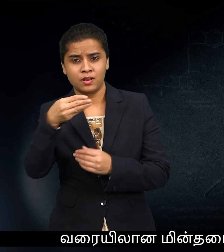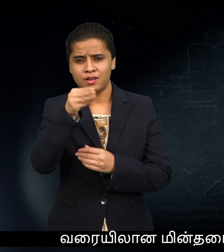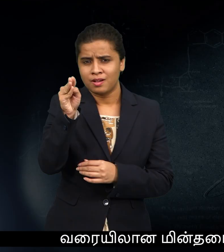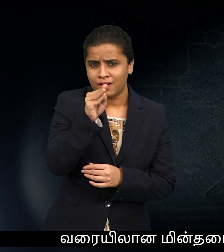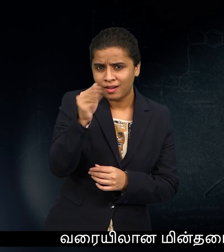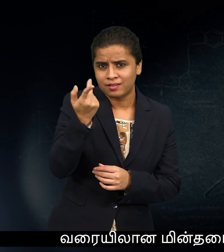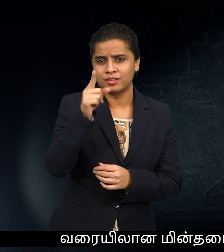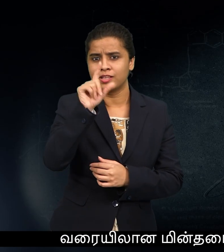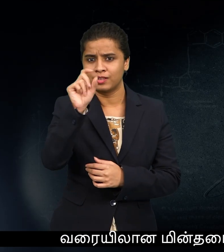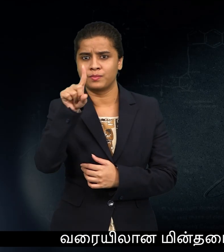கொண்டுள்ளன.